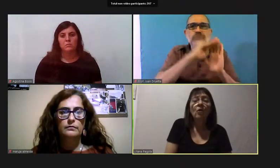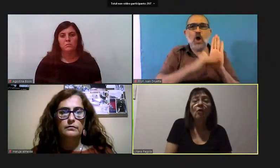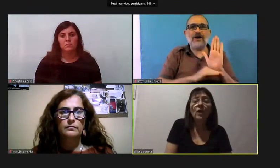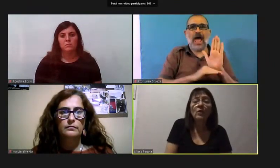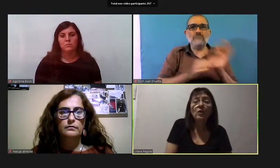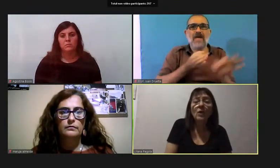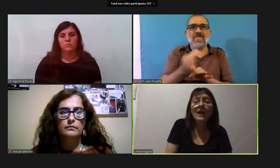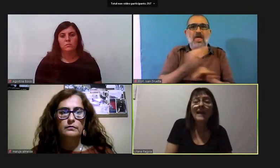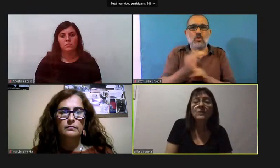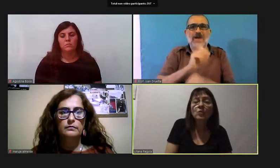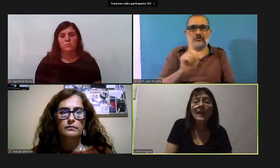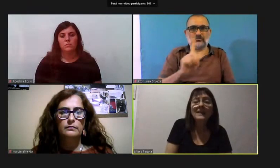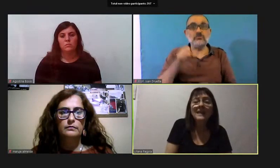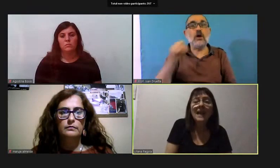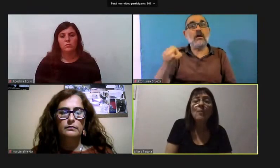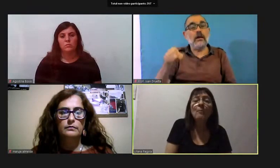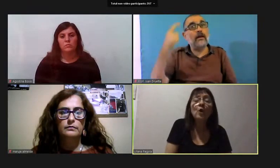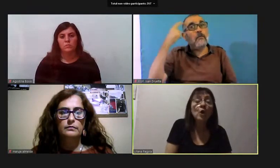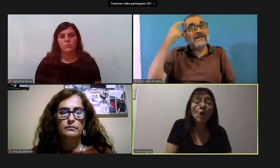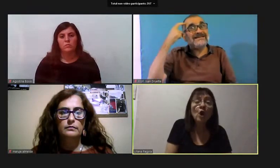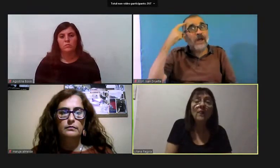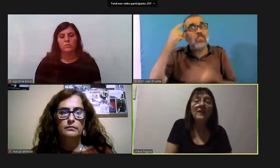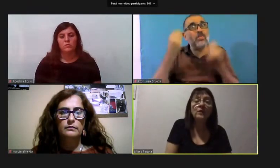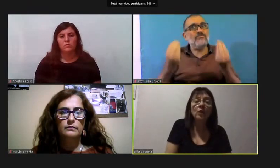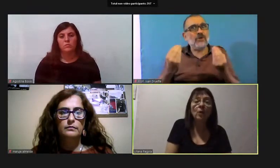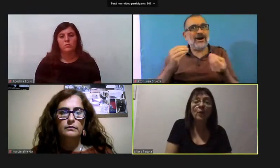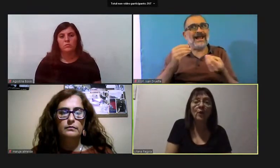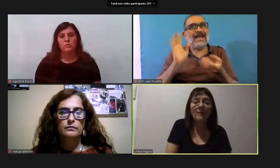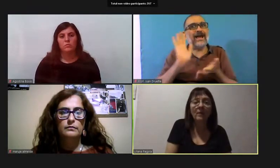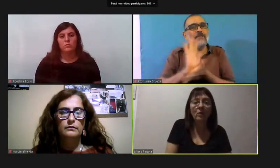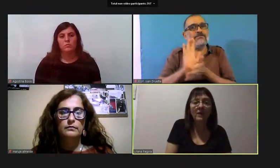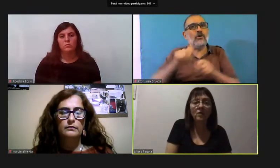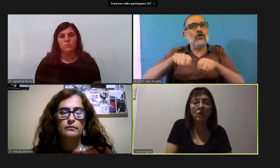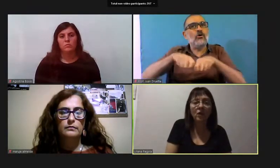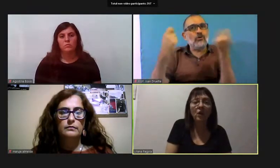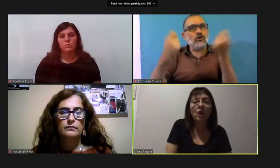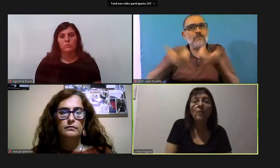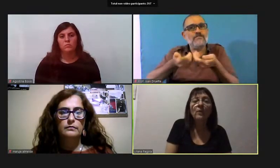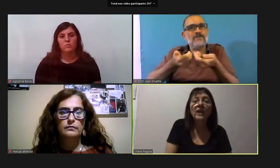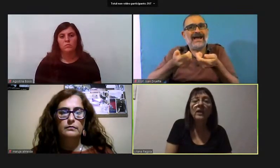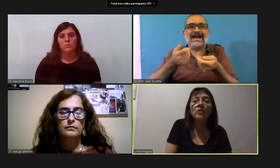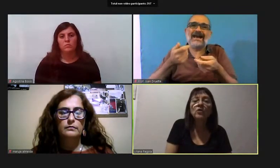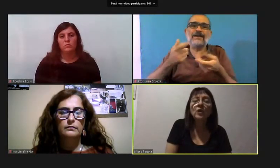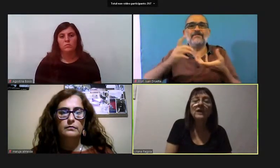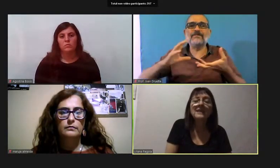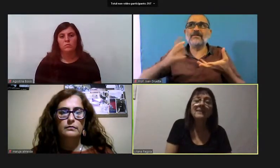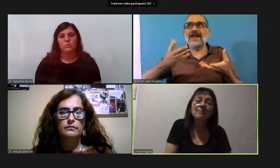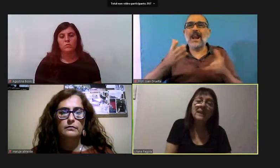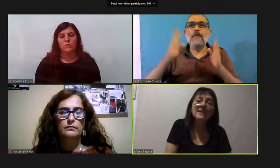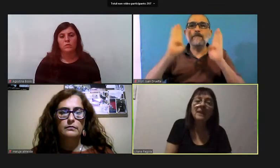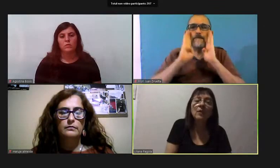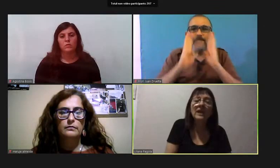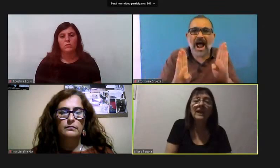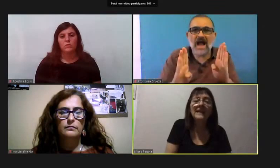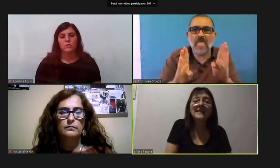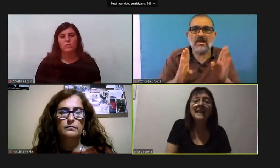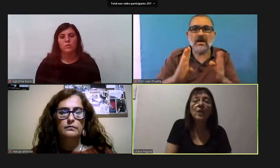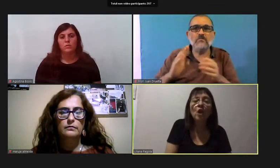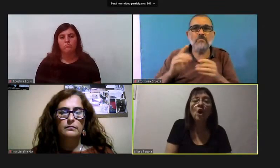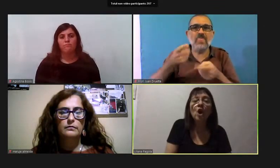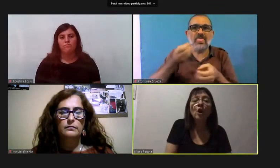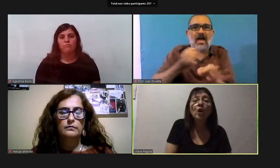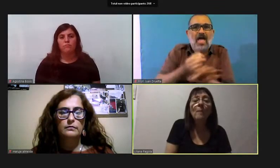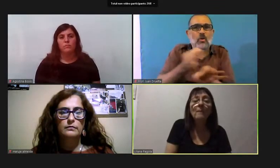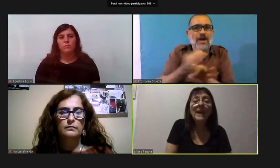digamos, o que lo haga en su casa, pero no dentro de los programas de educación. porque nosotros pensamos que es